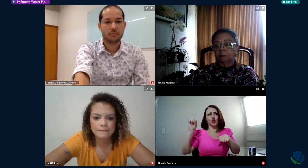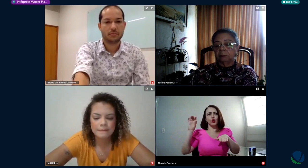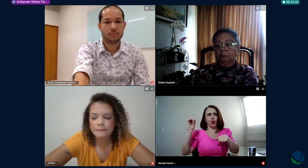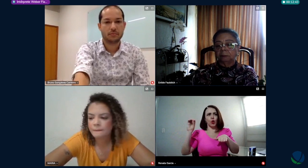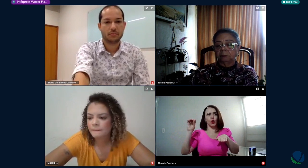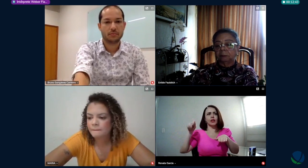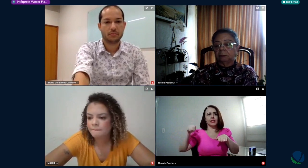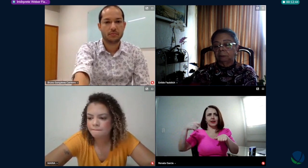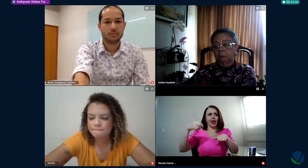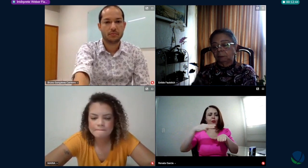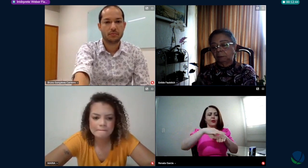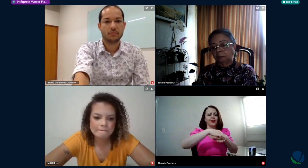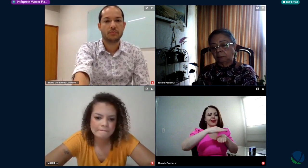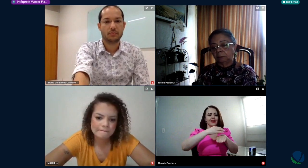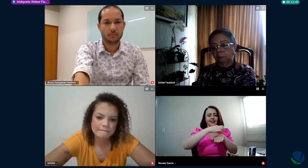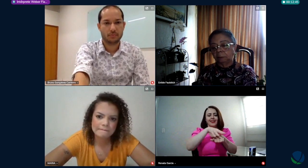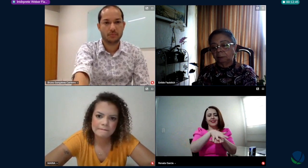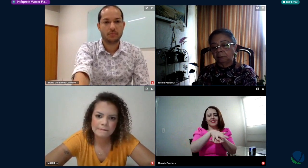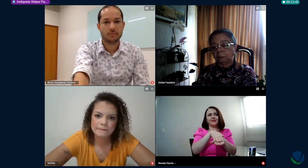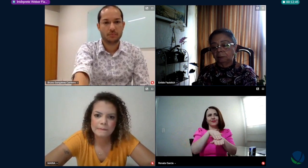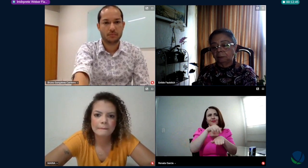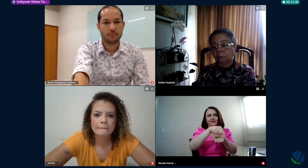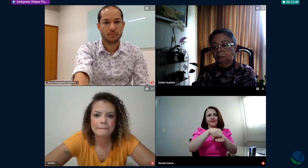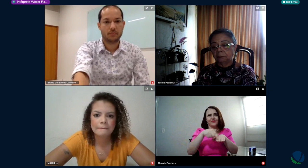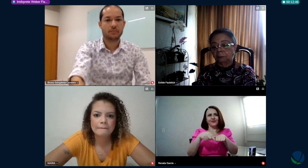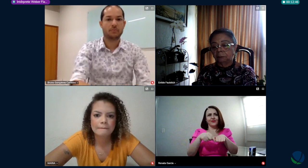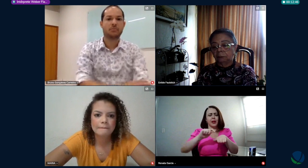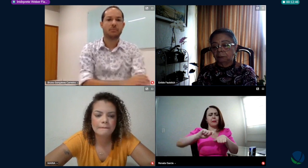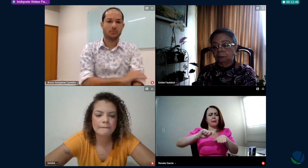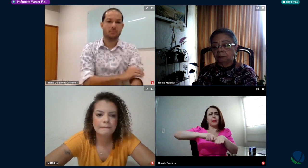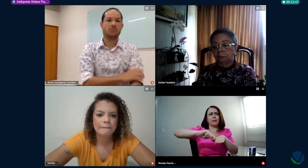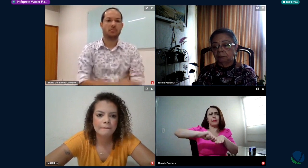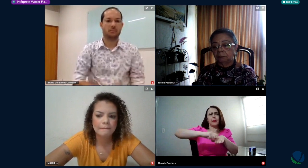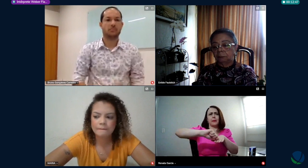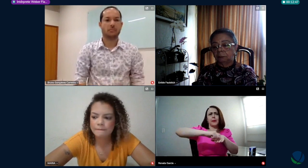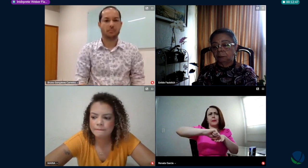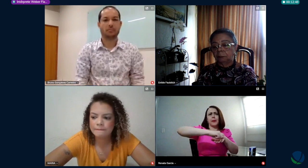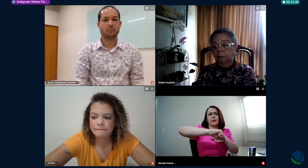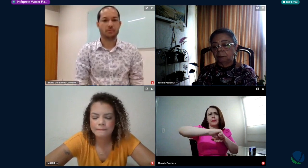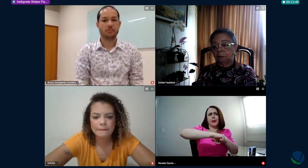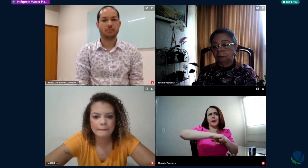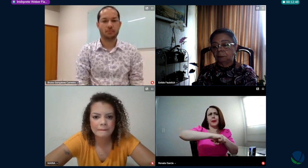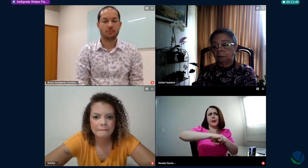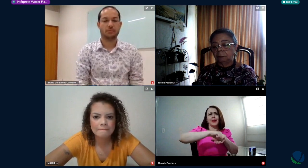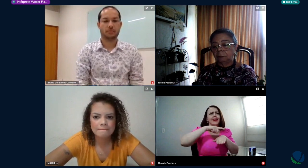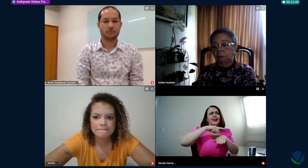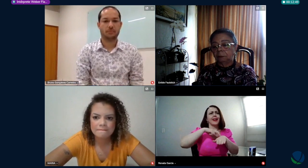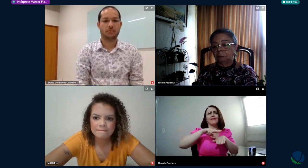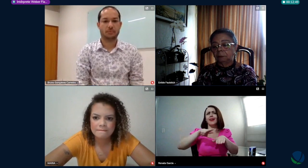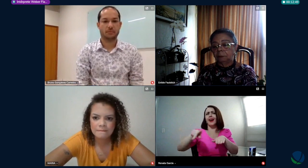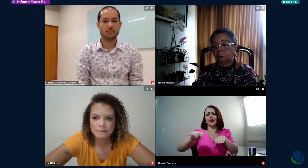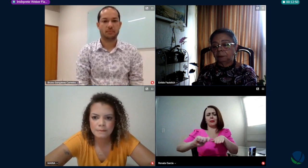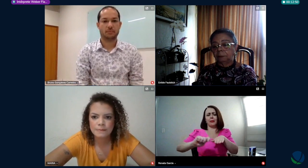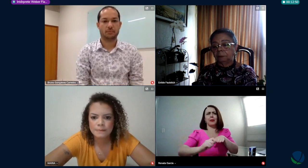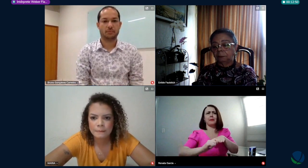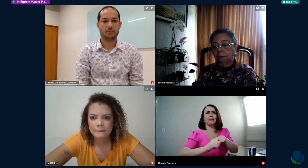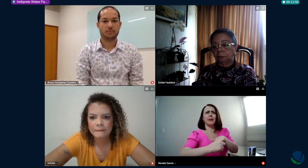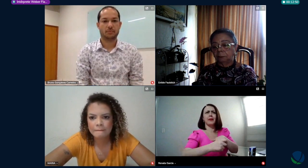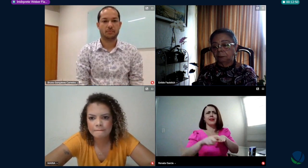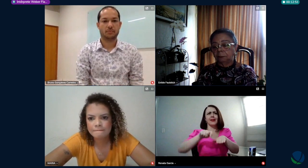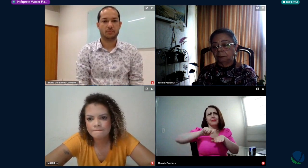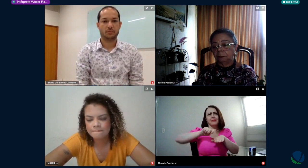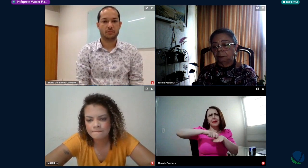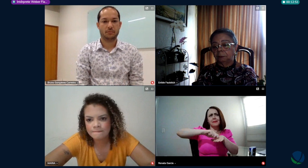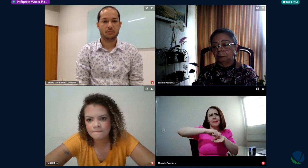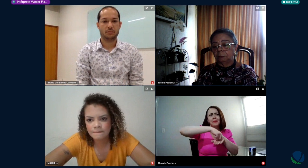Nós temos algumas partes dos ossos do pé, como, por exemplo, o metatarso. E aí eu tenho